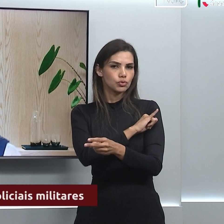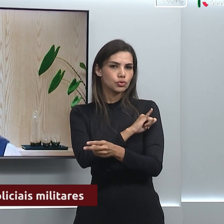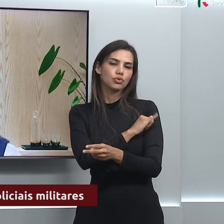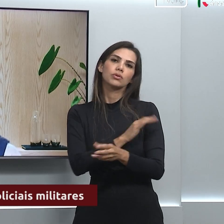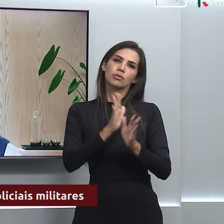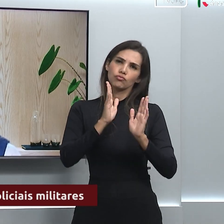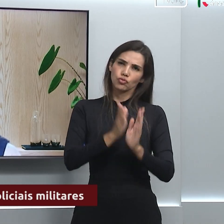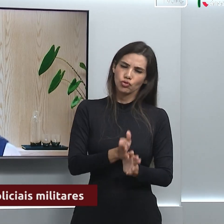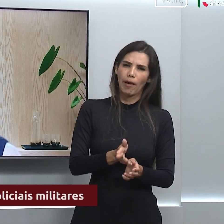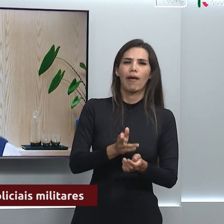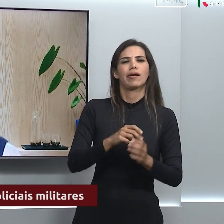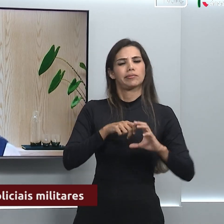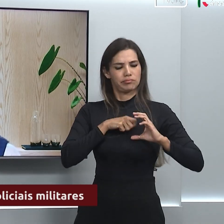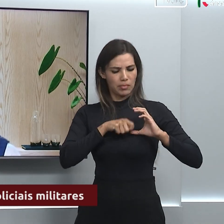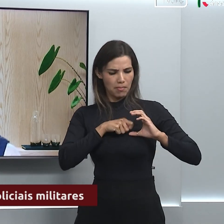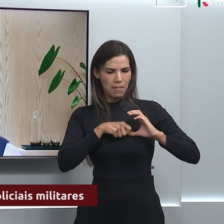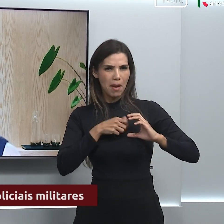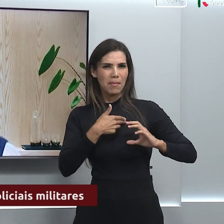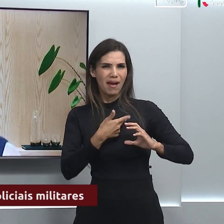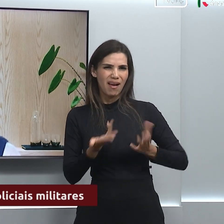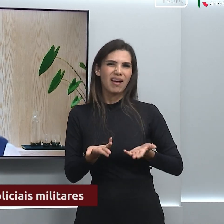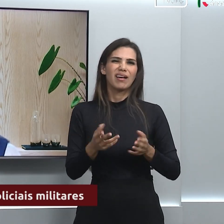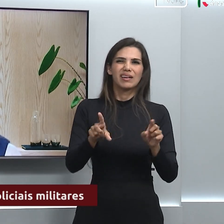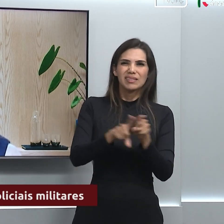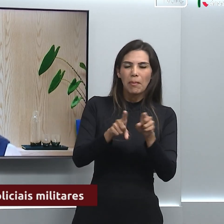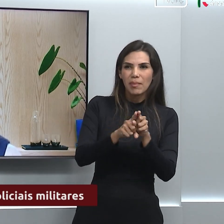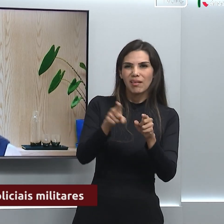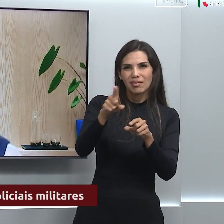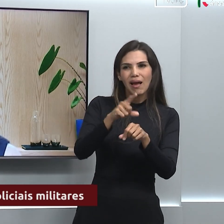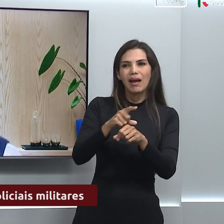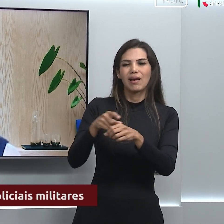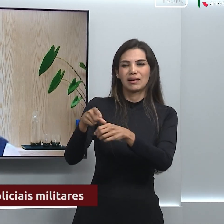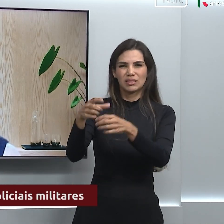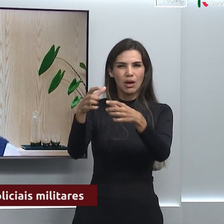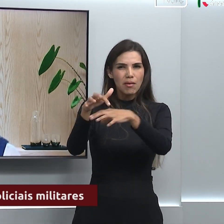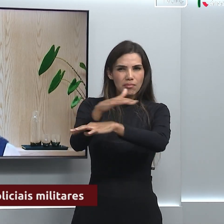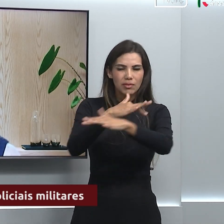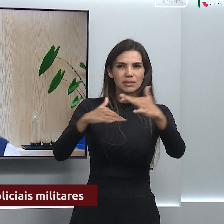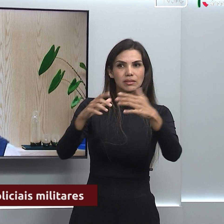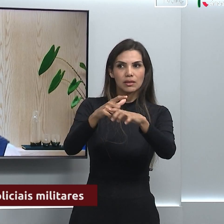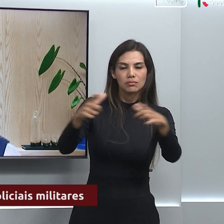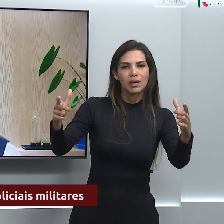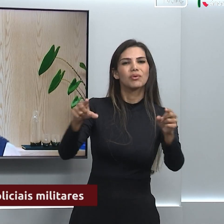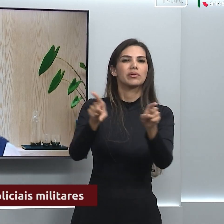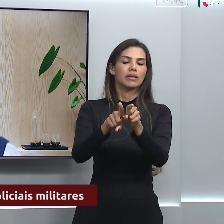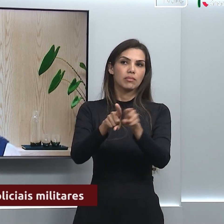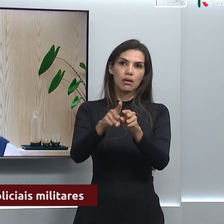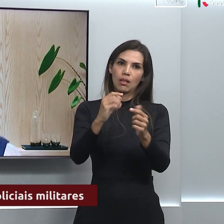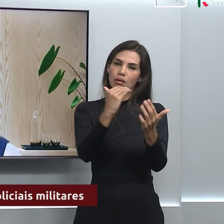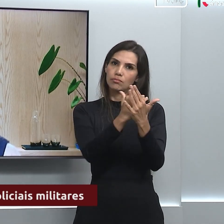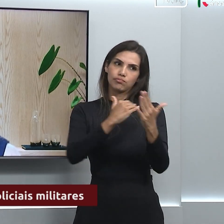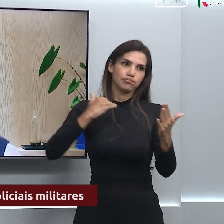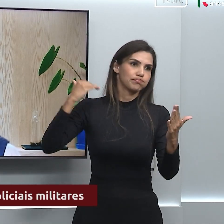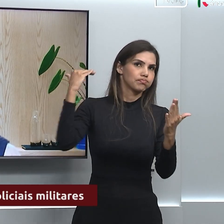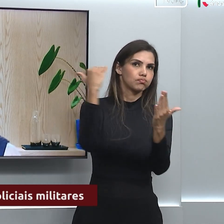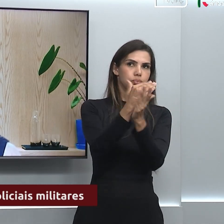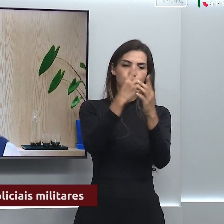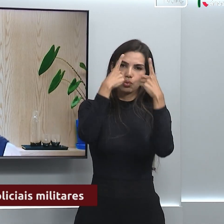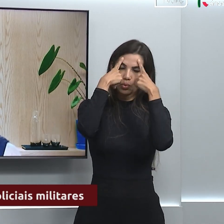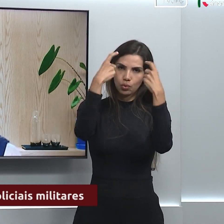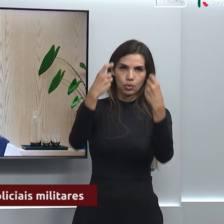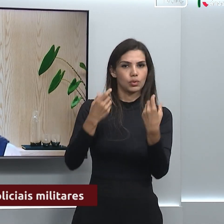ostensivo até pelo tamanho, né? A violência, historicamente, né? A violência em São Paulo e Rio elas são